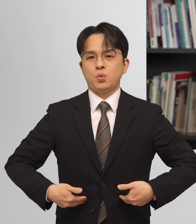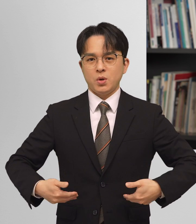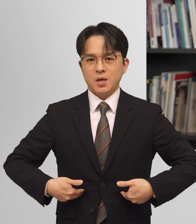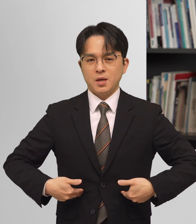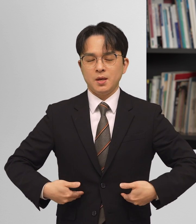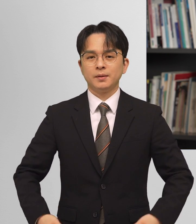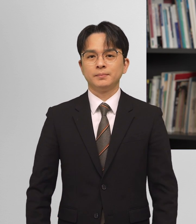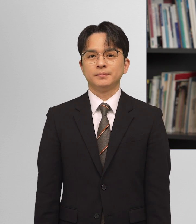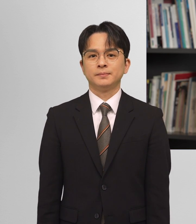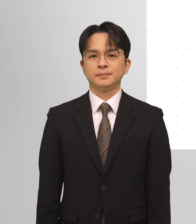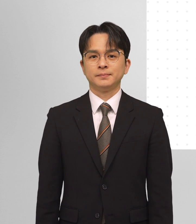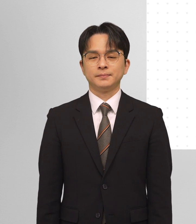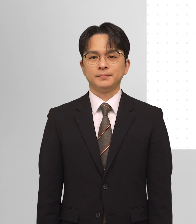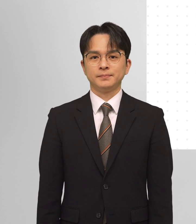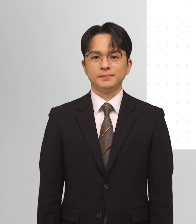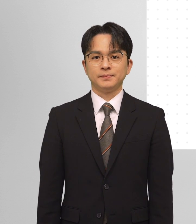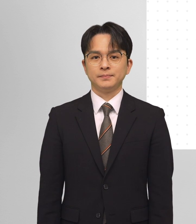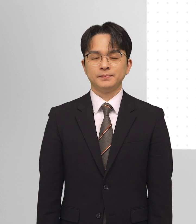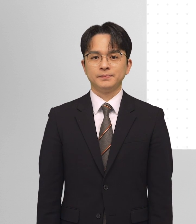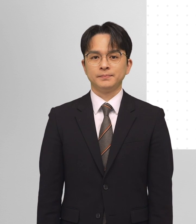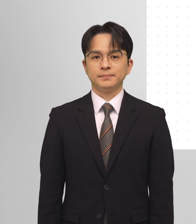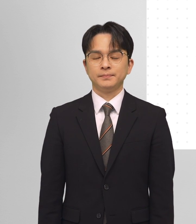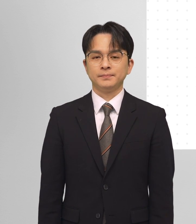필요하다고 생각합니다.